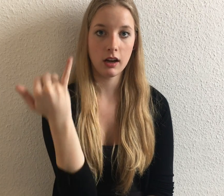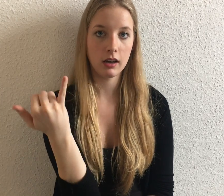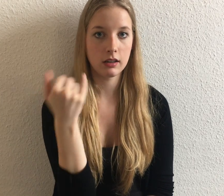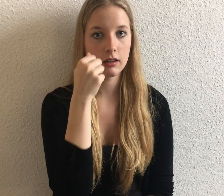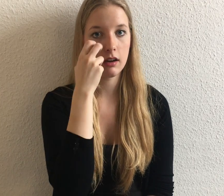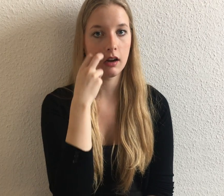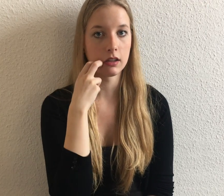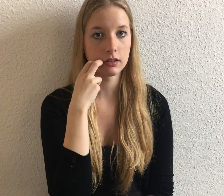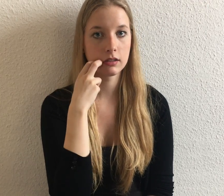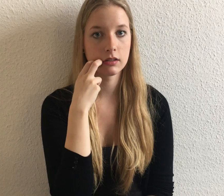Jahre alt.